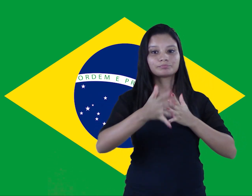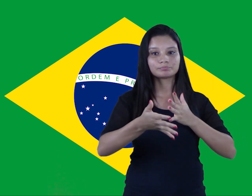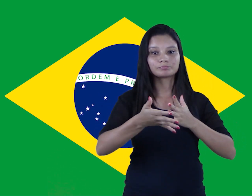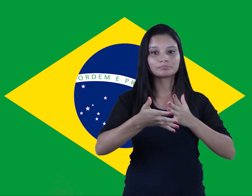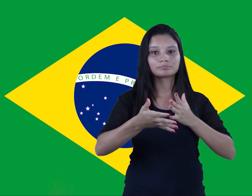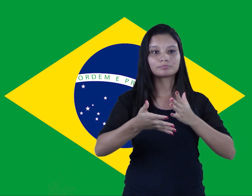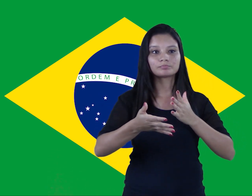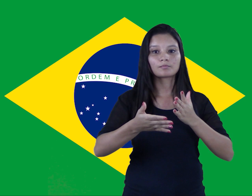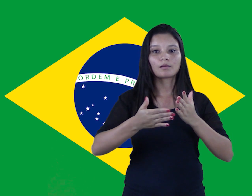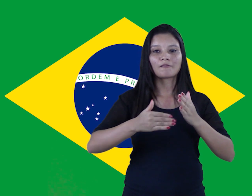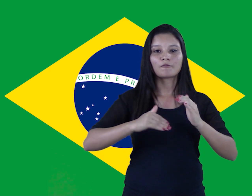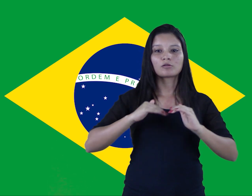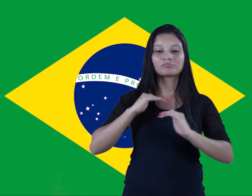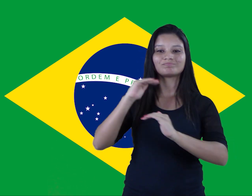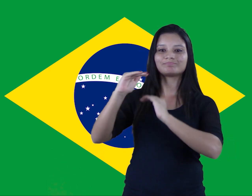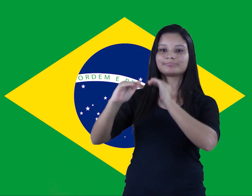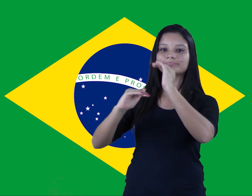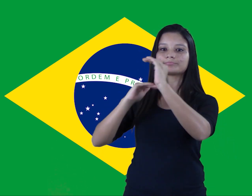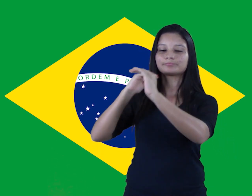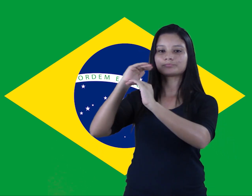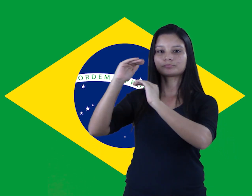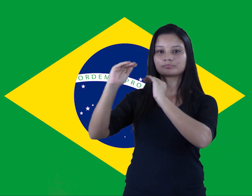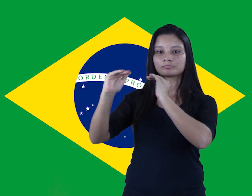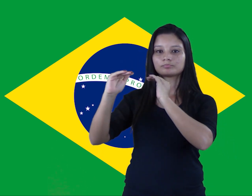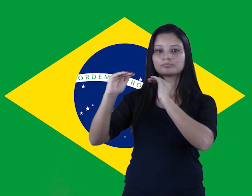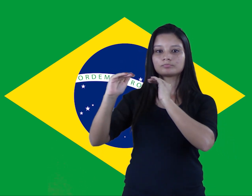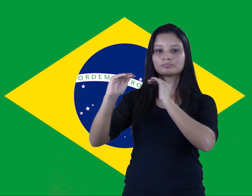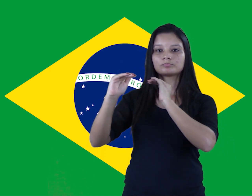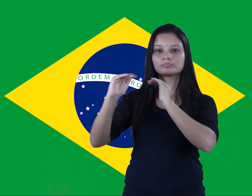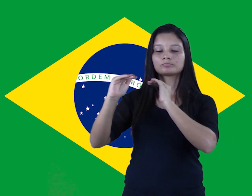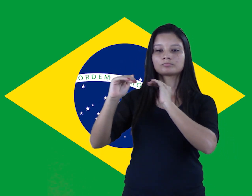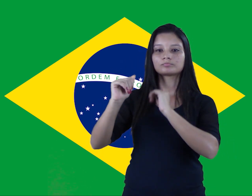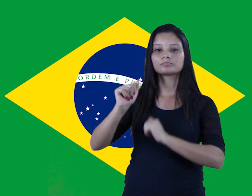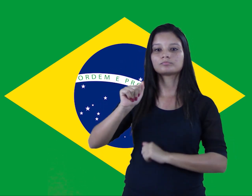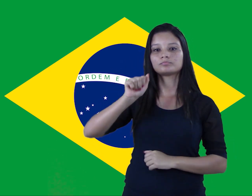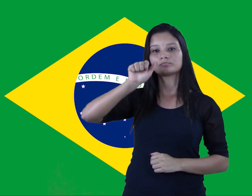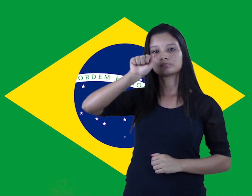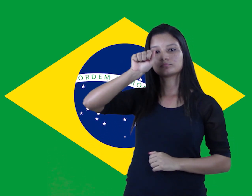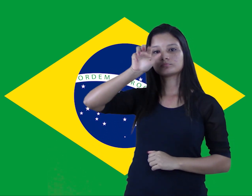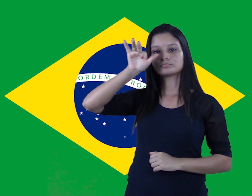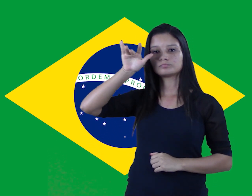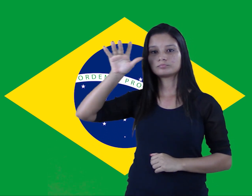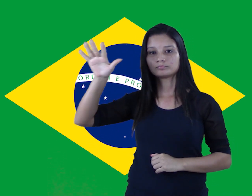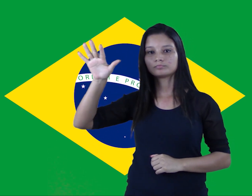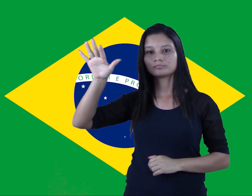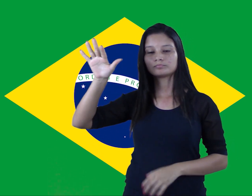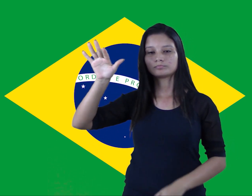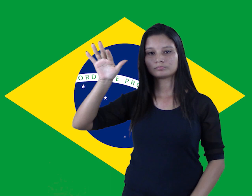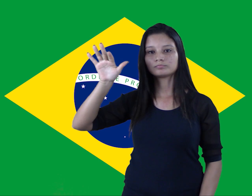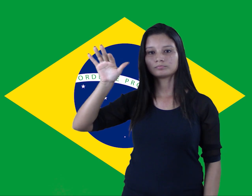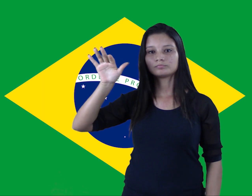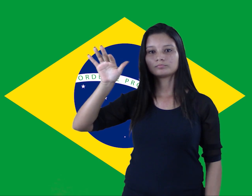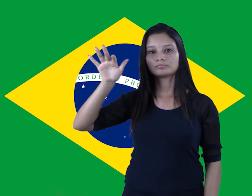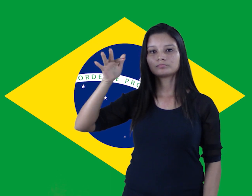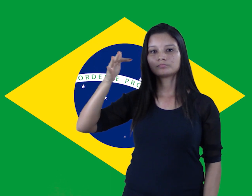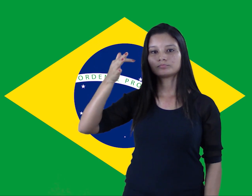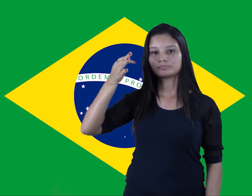Libras, começou a se desenvolver exatamente nesse período, com o alfabeto